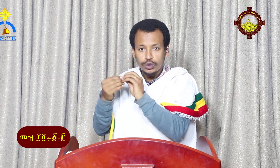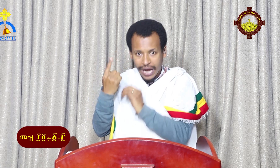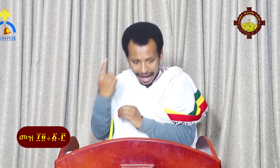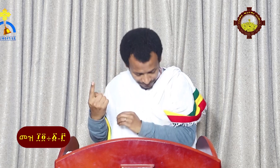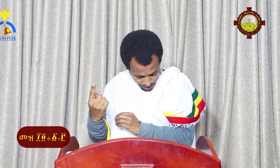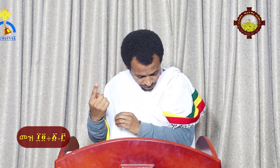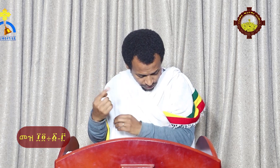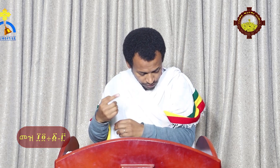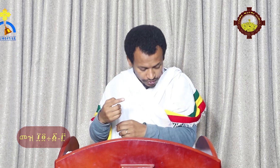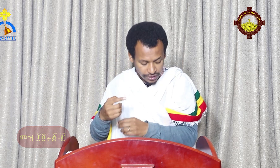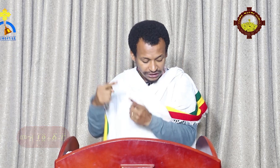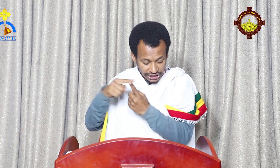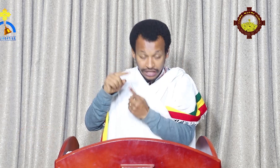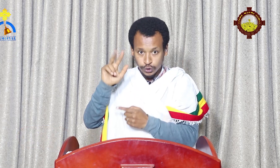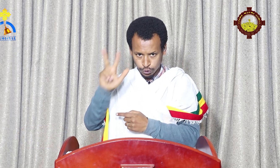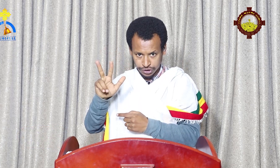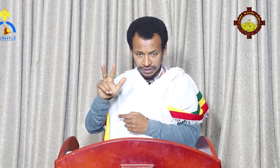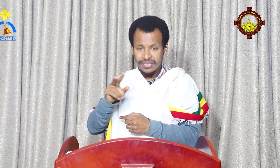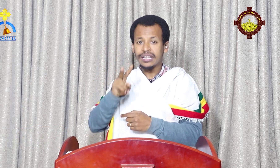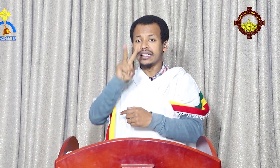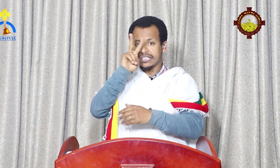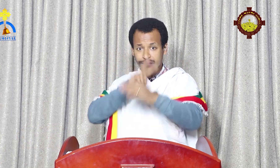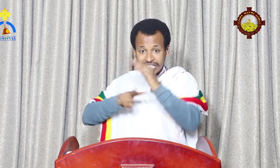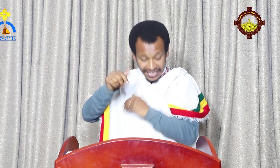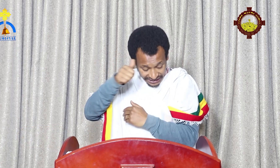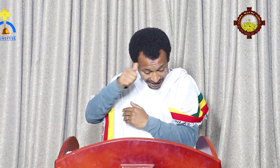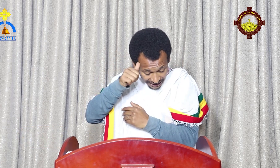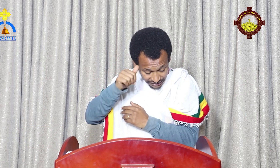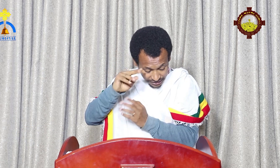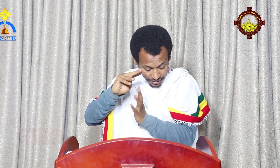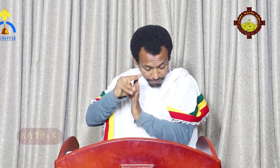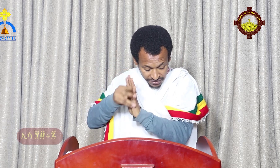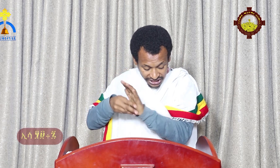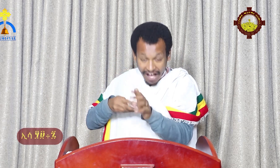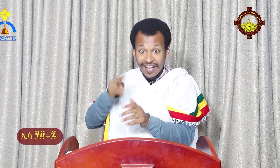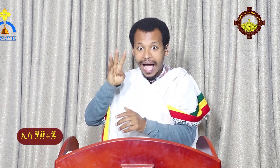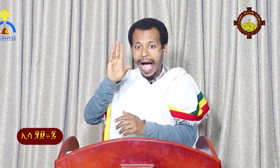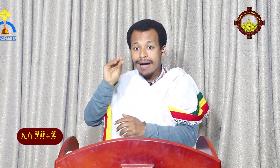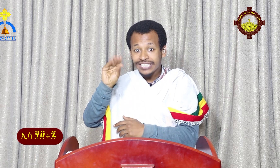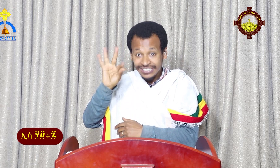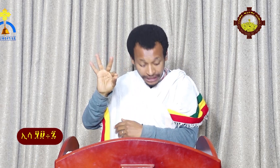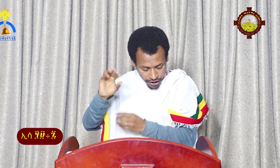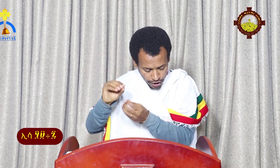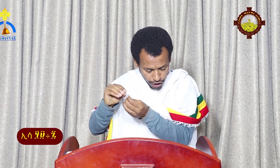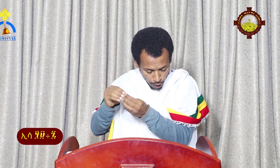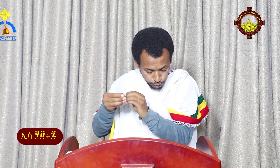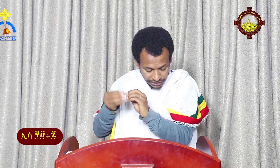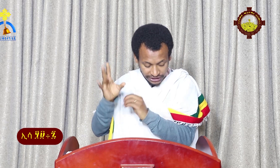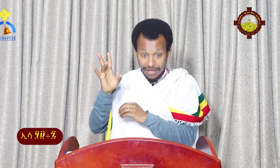ቁጥር 1 እስከ 3 ትንቢተ ኢሳይያስ ምዕራፍ 59 ከቁጥር